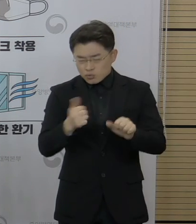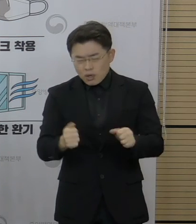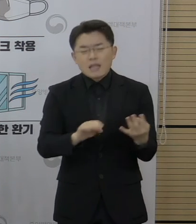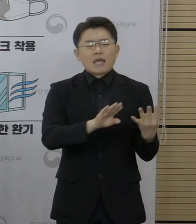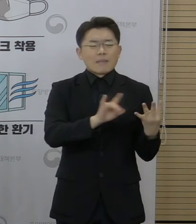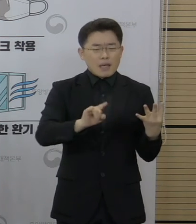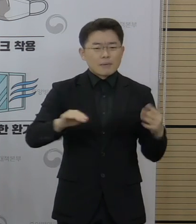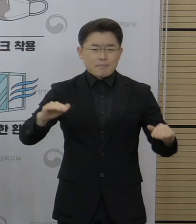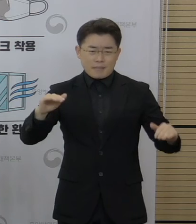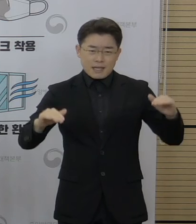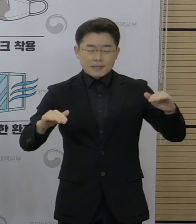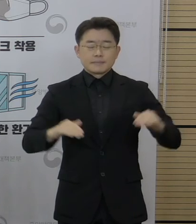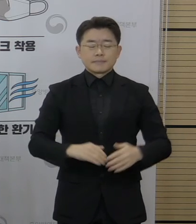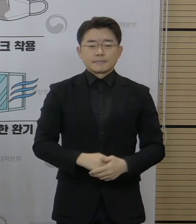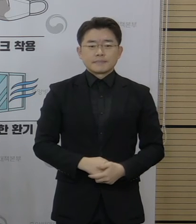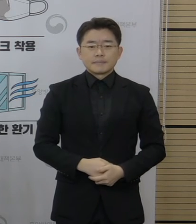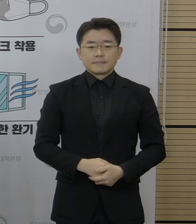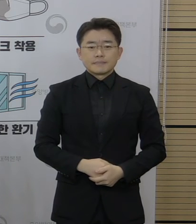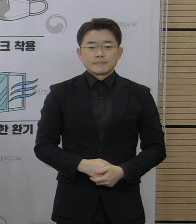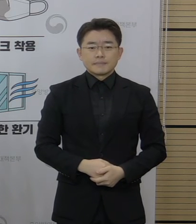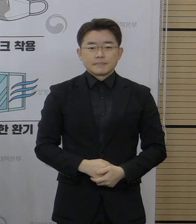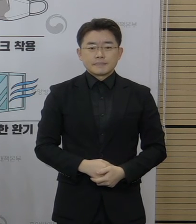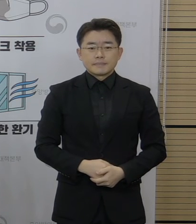4배 높게 나타났습니다